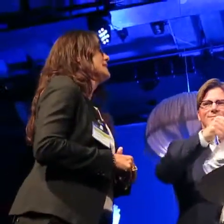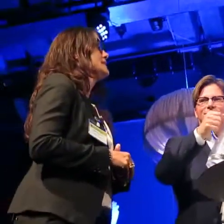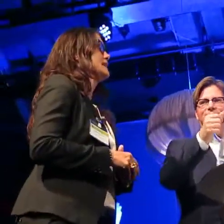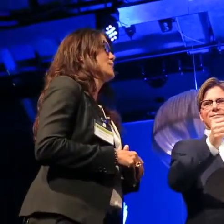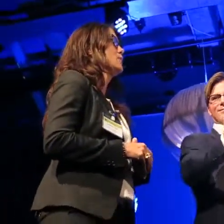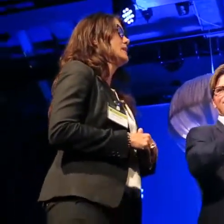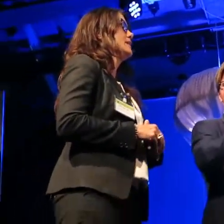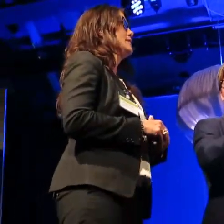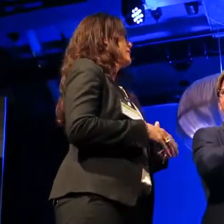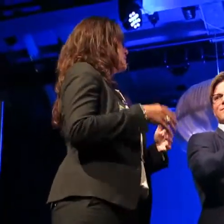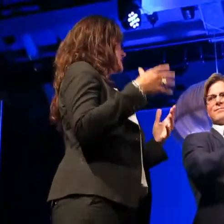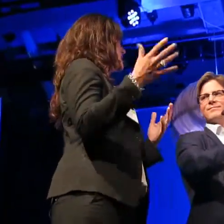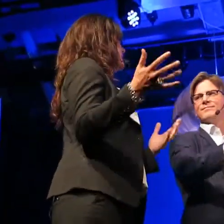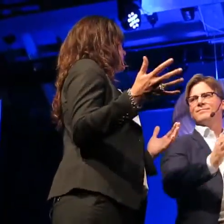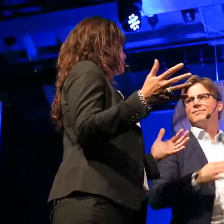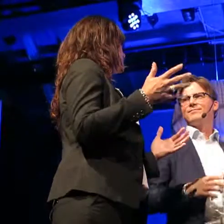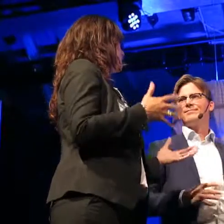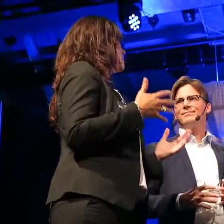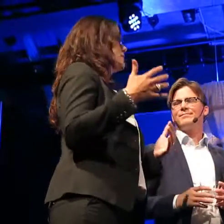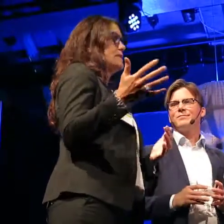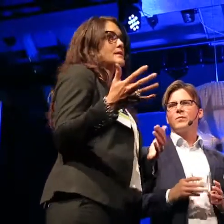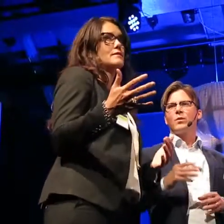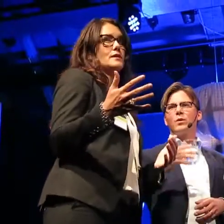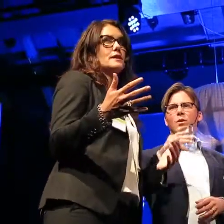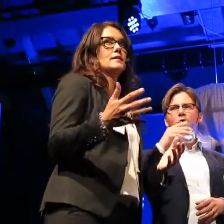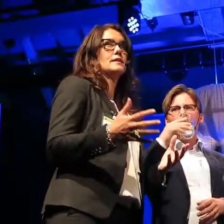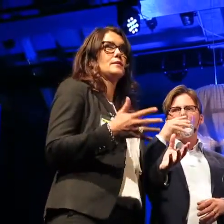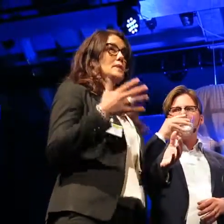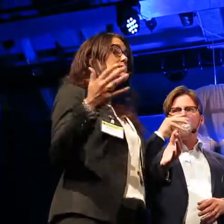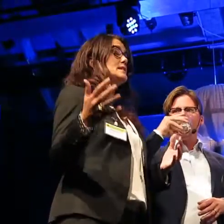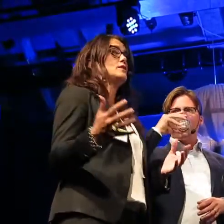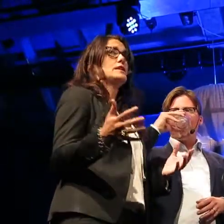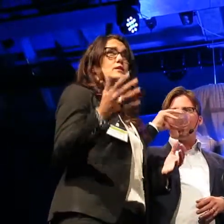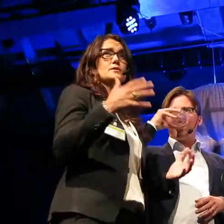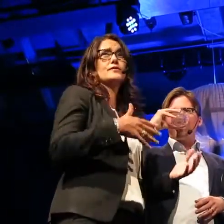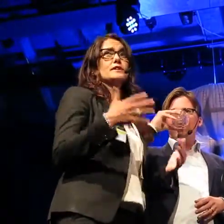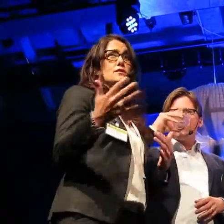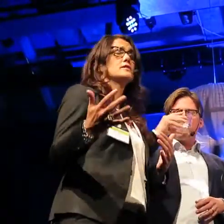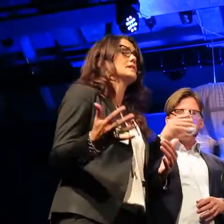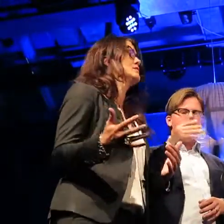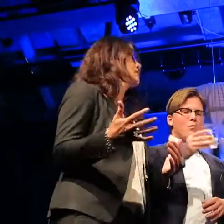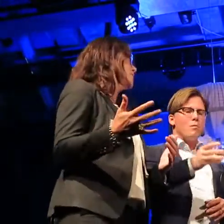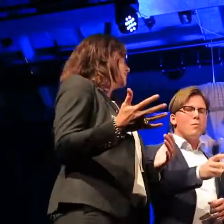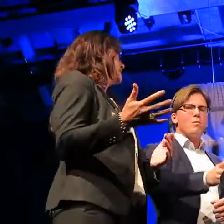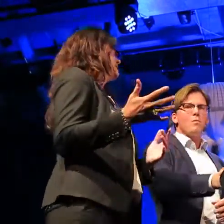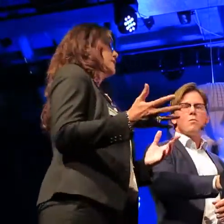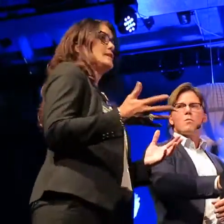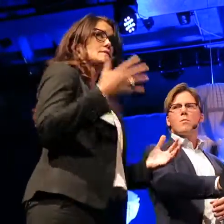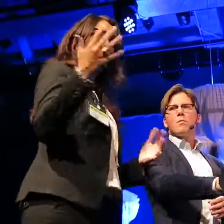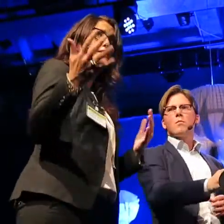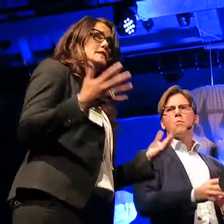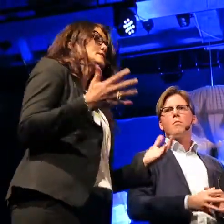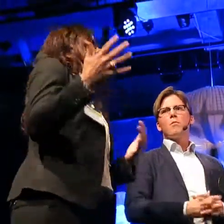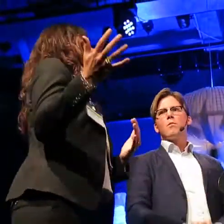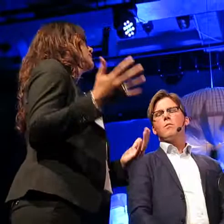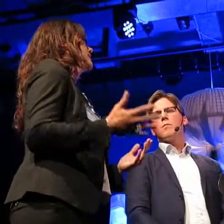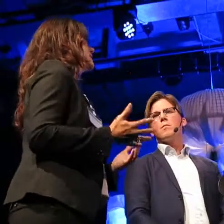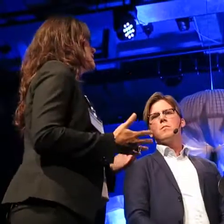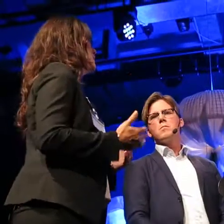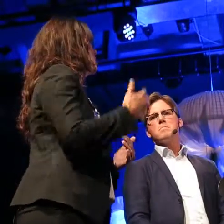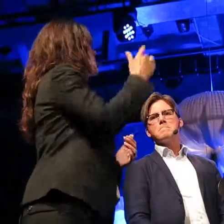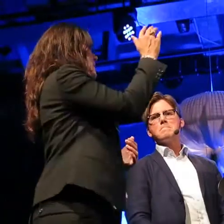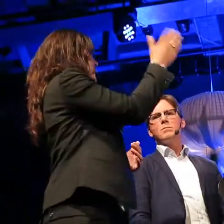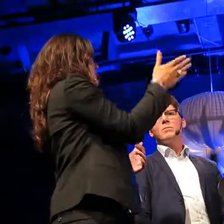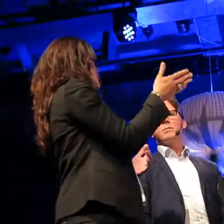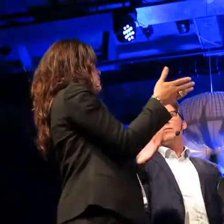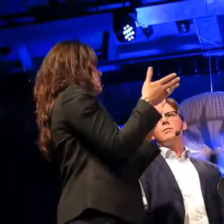Det är jag inte helt säker på, även om vi ju ser att de som utnyttjar reseavdragen mest idag är de som faktiskt har tillgång till bra kollektivtrafik. Så där finns det ju naturligtvis.